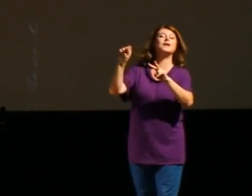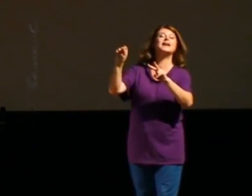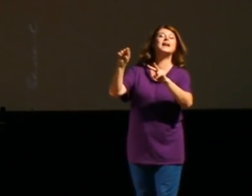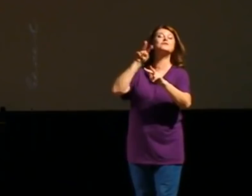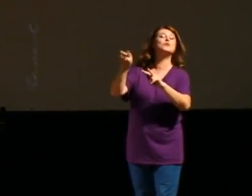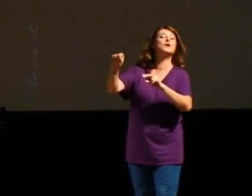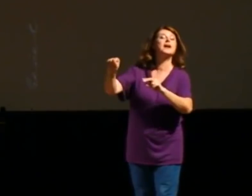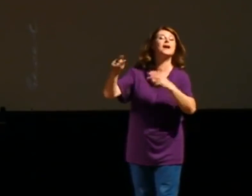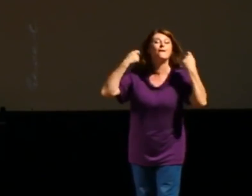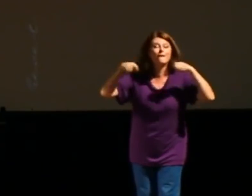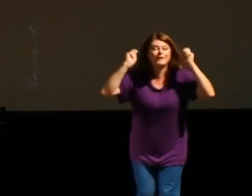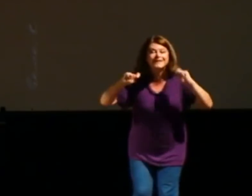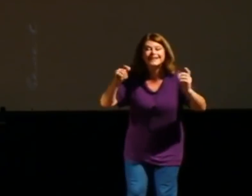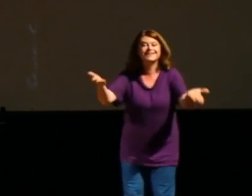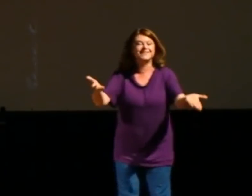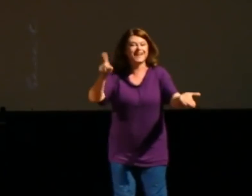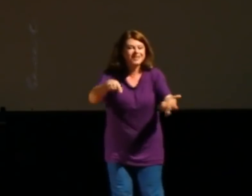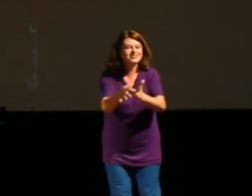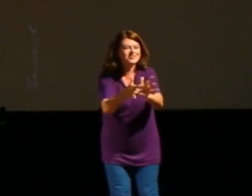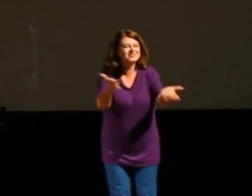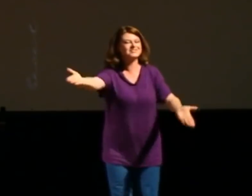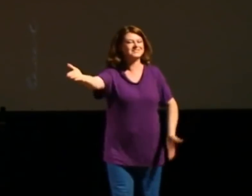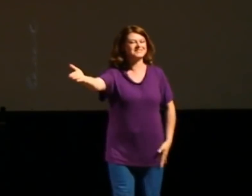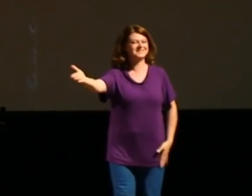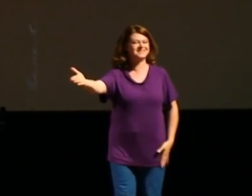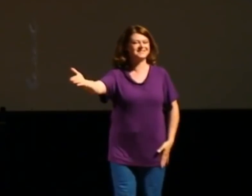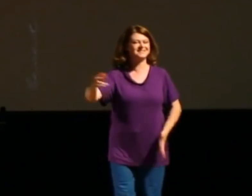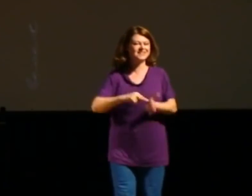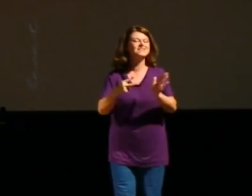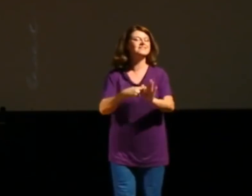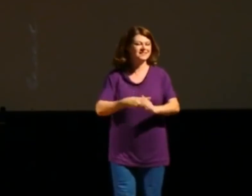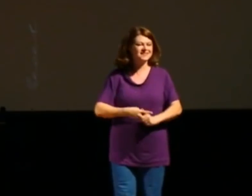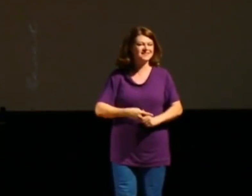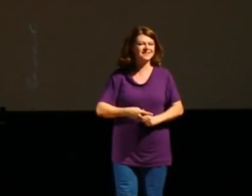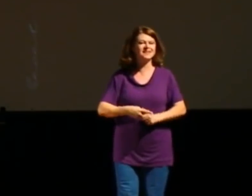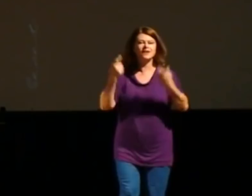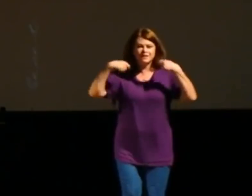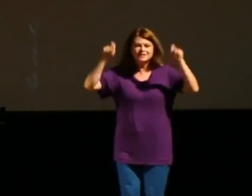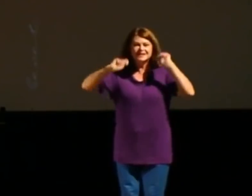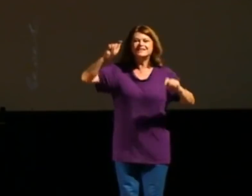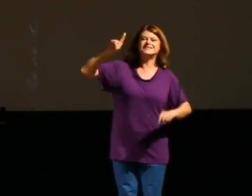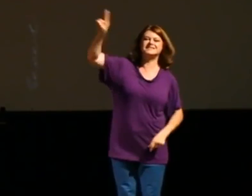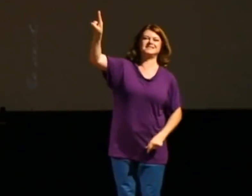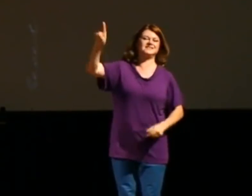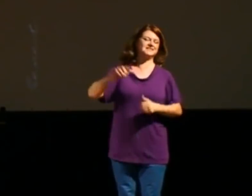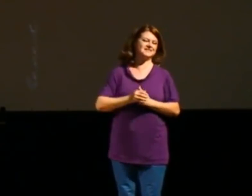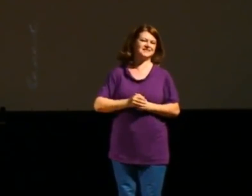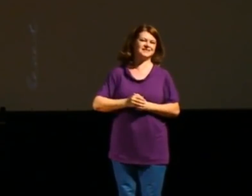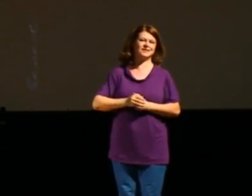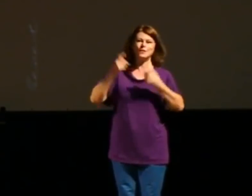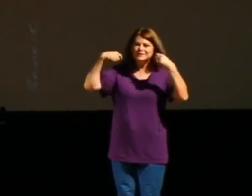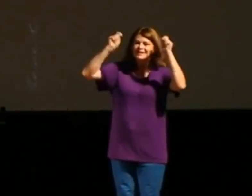chifres. Abraão viu os meus, ele me viu, ele entendeu que eu sou o cordeiro de Deus. Eu sou o Jeová Jirê.